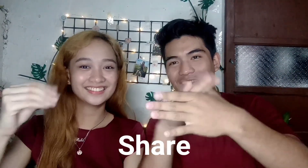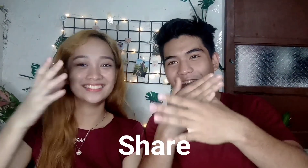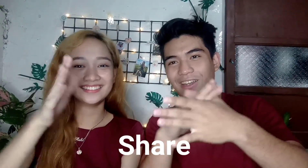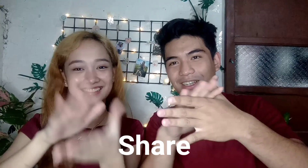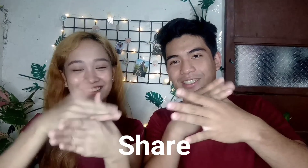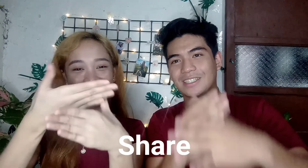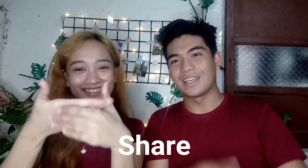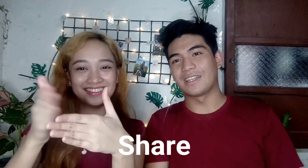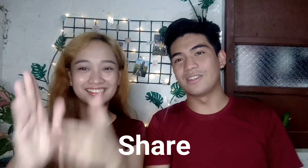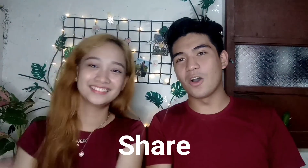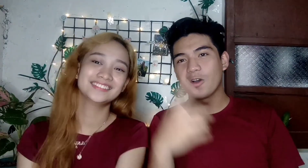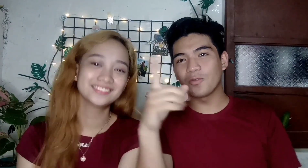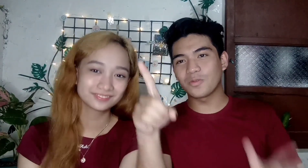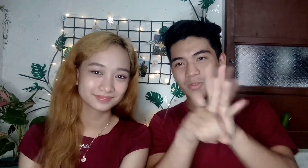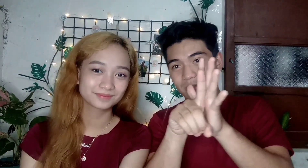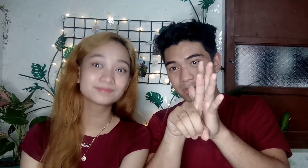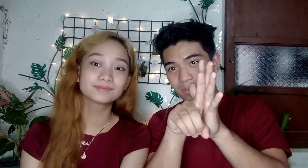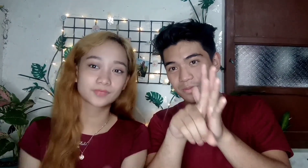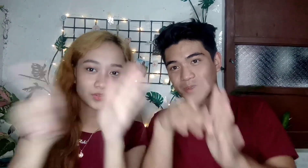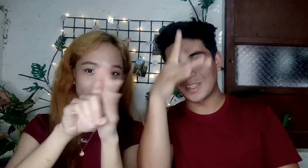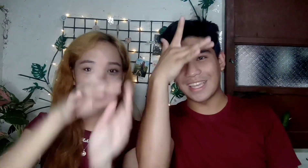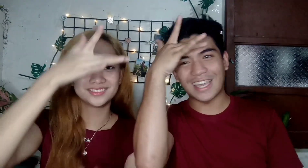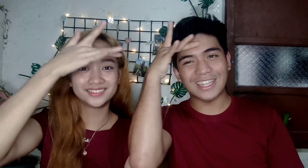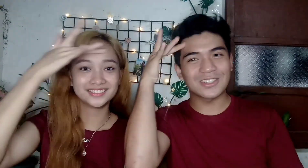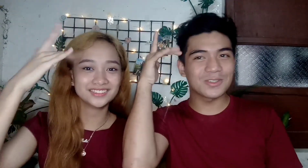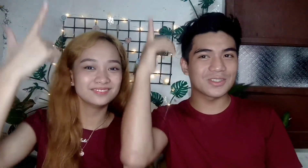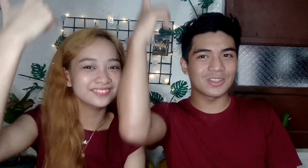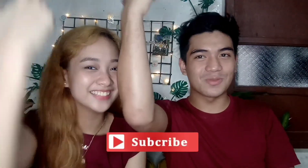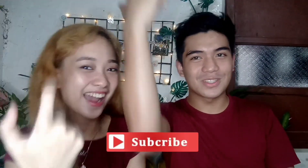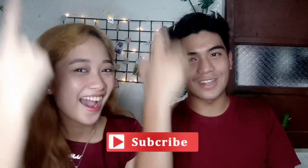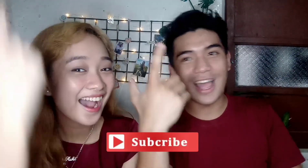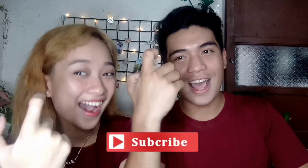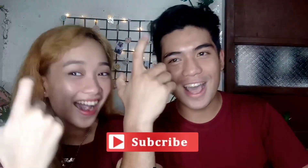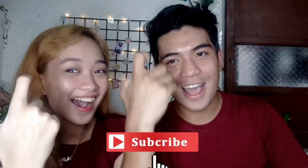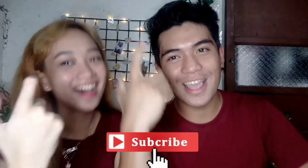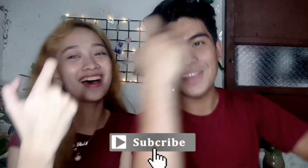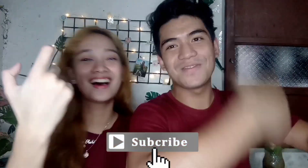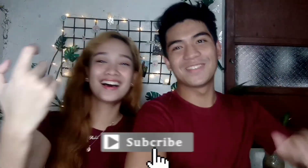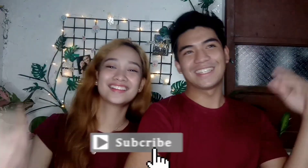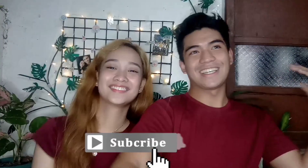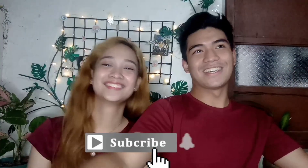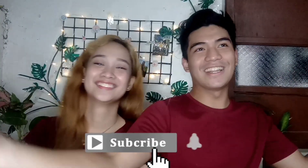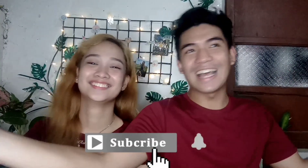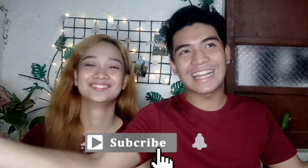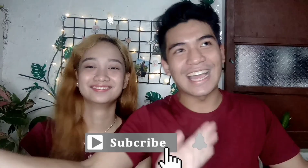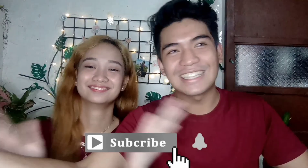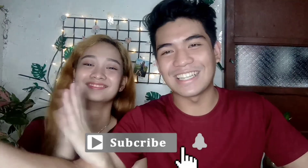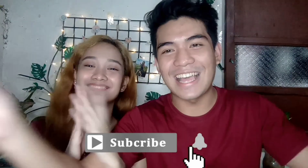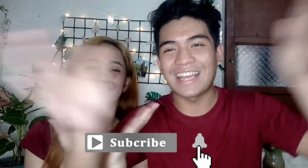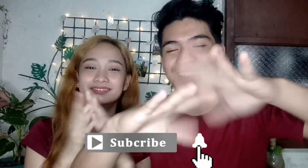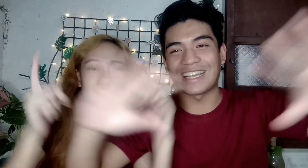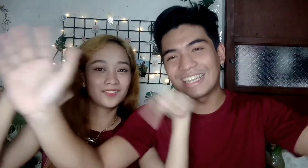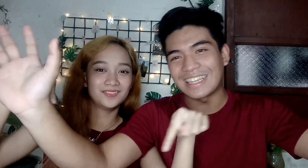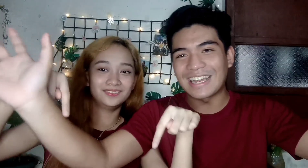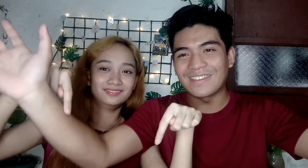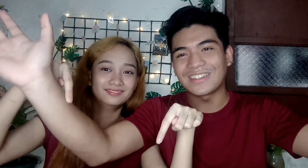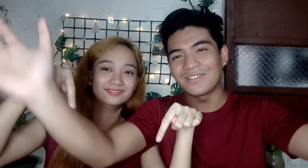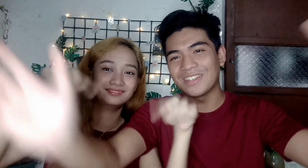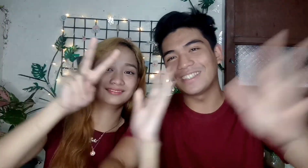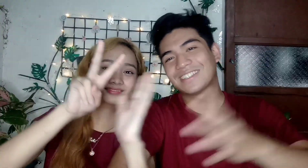share. Don't forget to subscribe! Yun lang, guys. Wala, saglit lang naman tong video